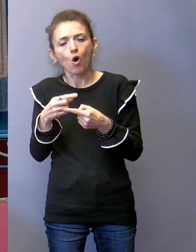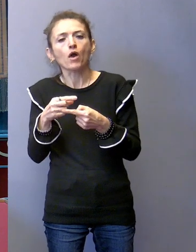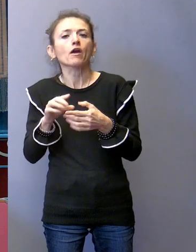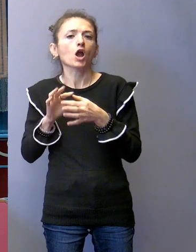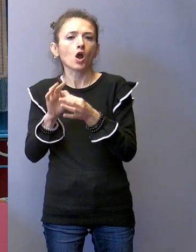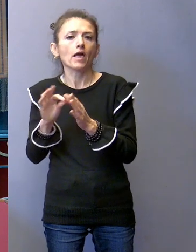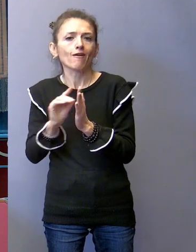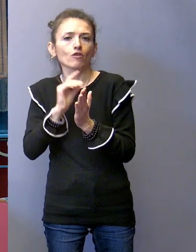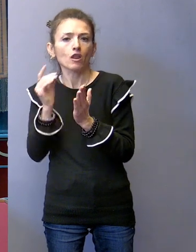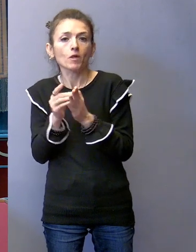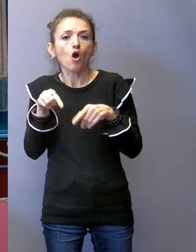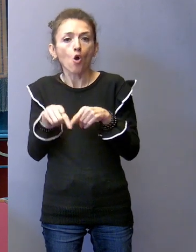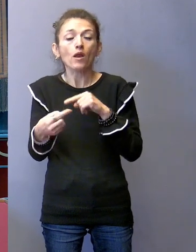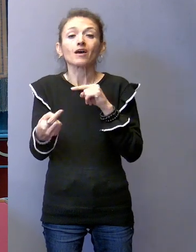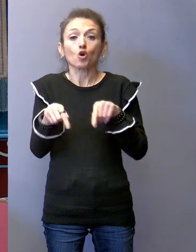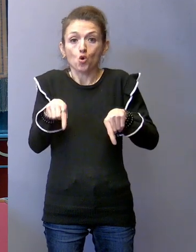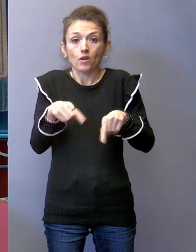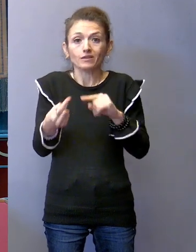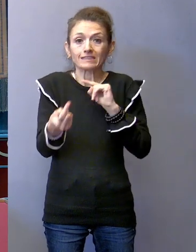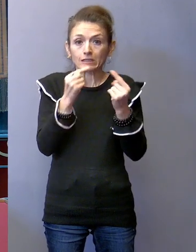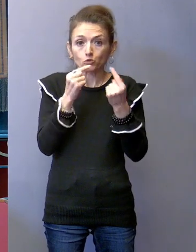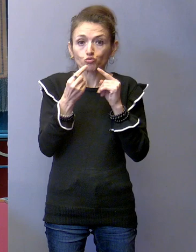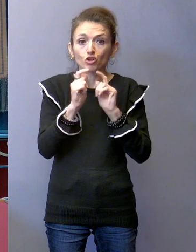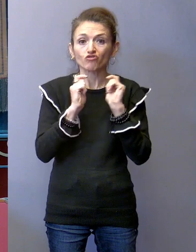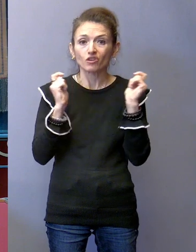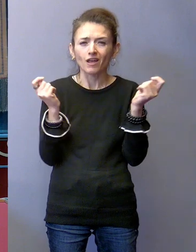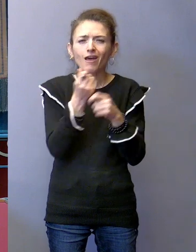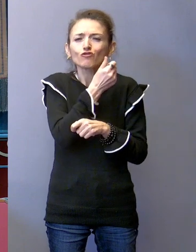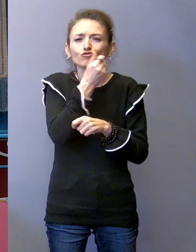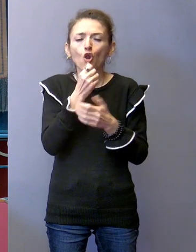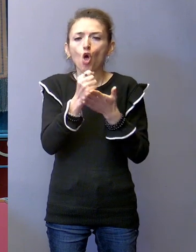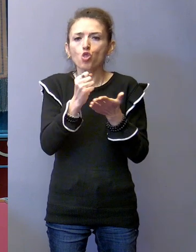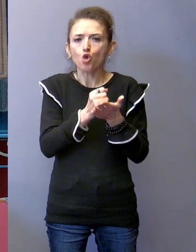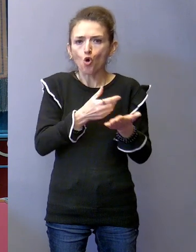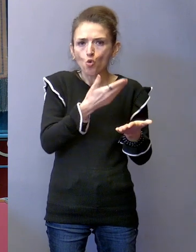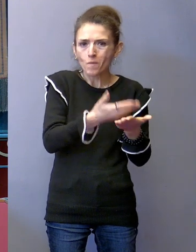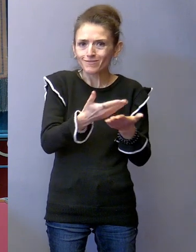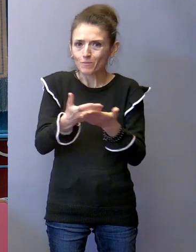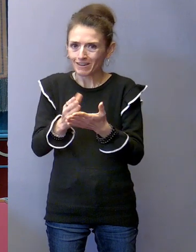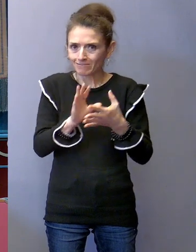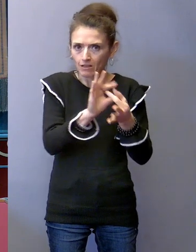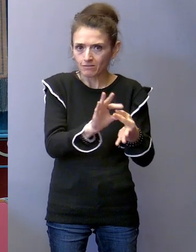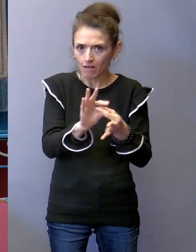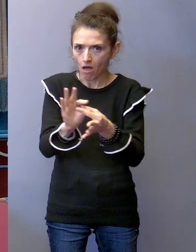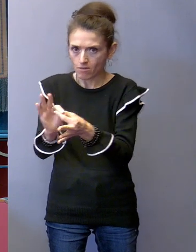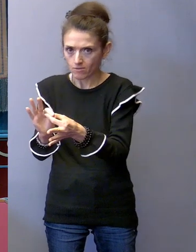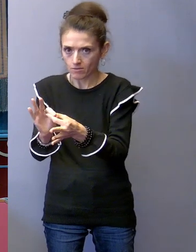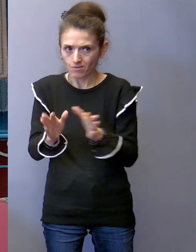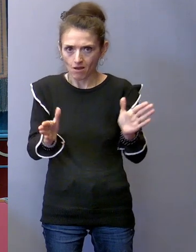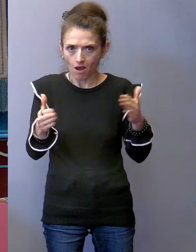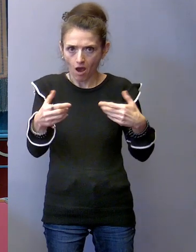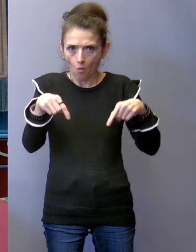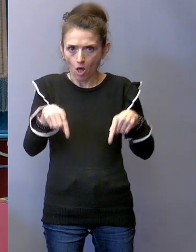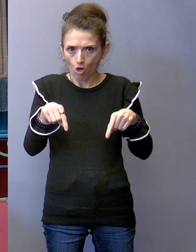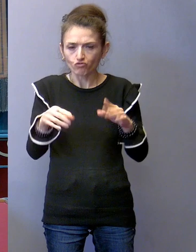c'è discussione eventualmente generale solo sui documenti presentati oggi in aula gli